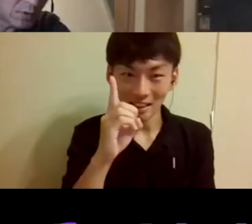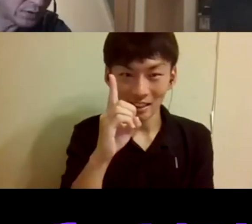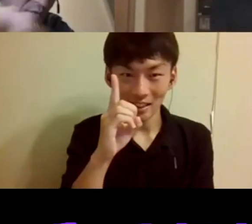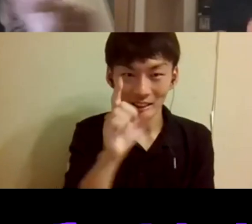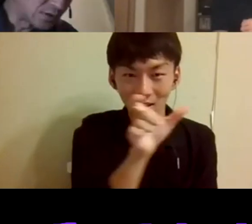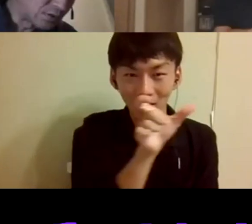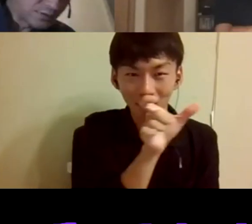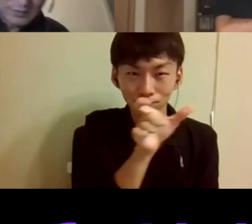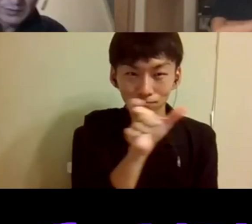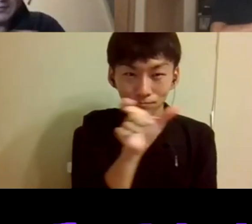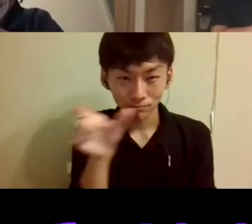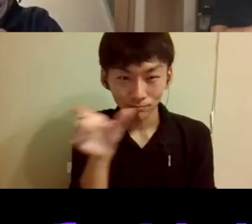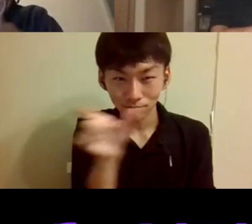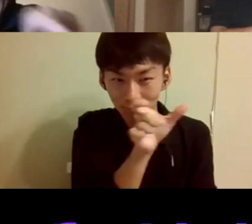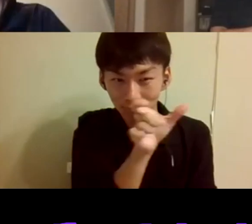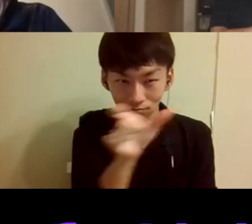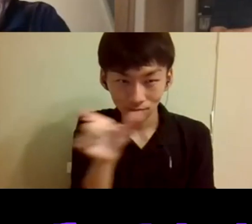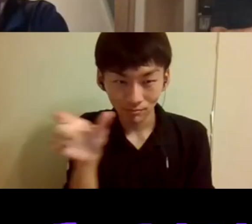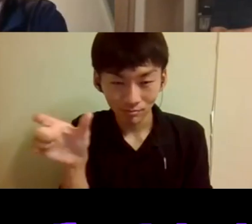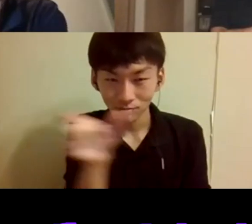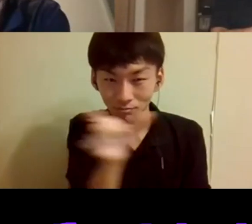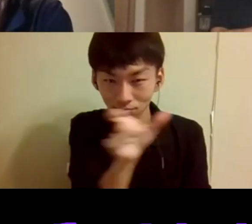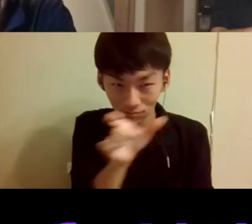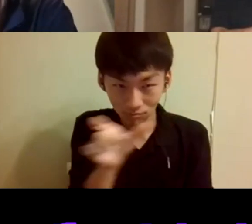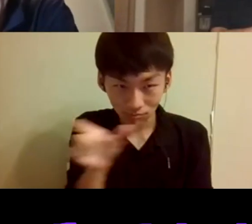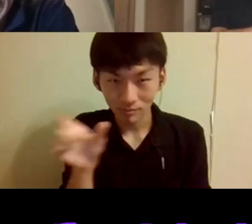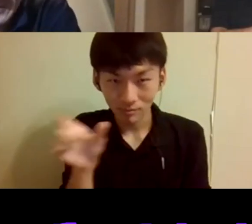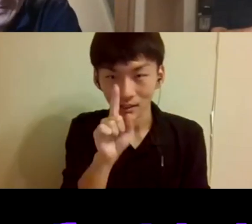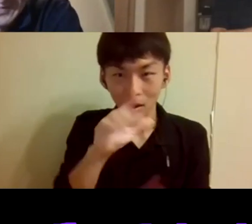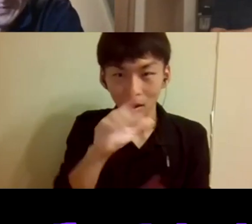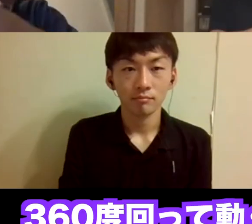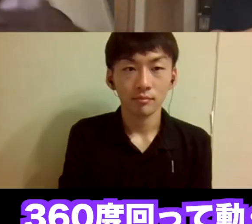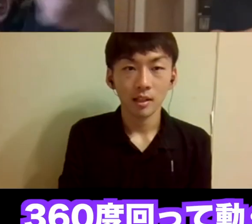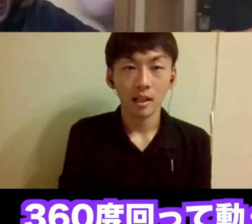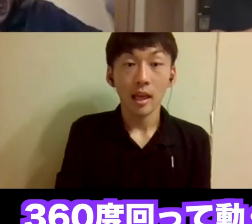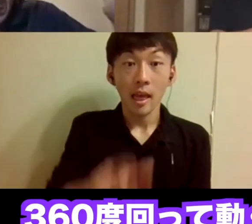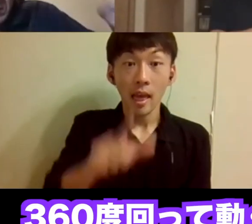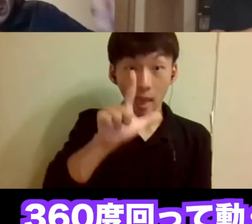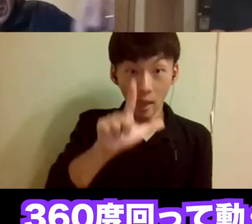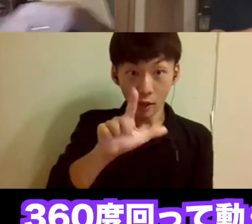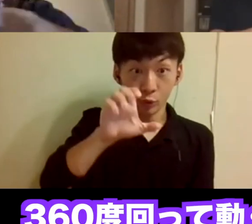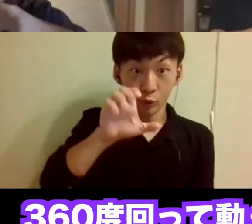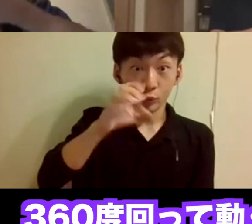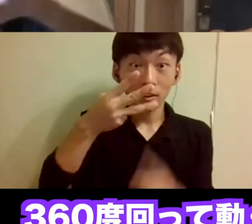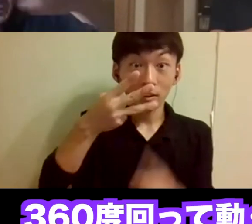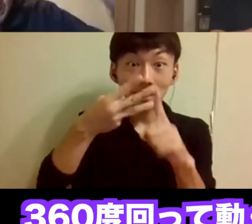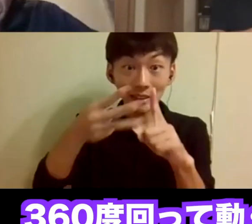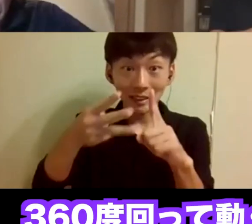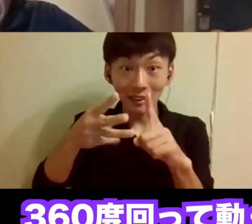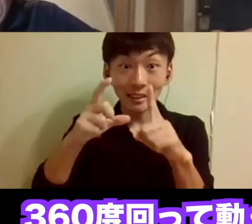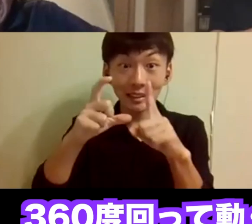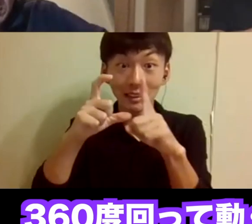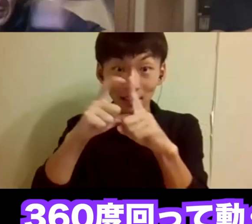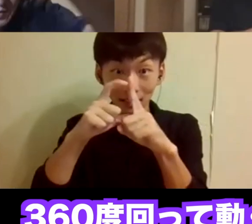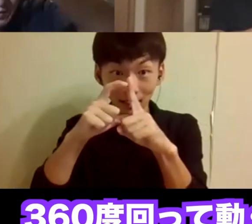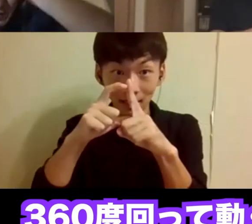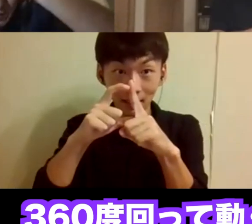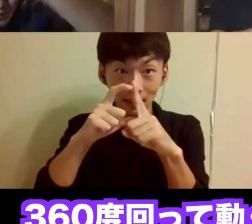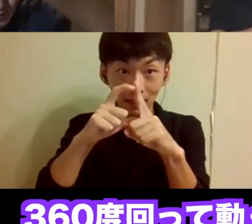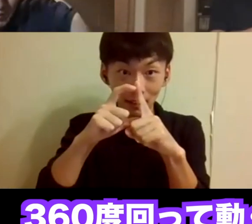てけばいいんじゃないかってぐるぐるぐるぐるブルって言ったしくんこう360度っていうのから270度こう